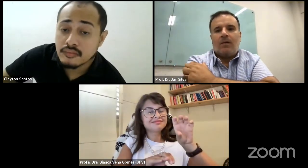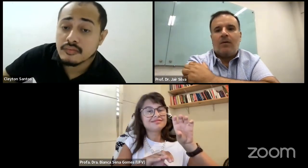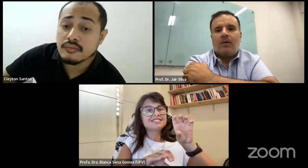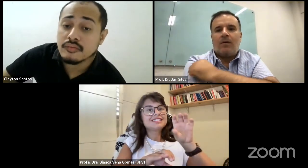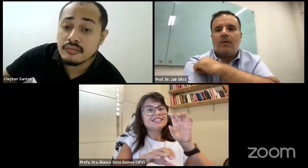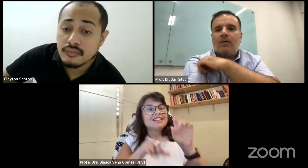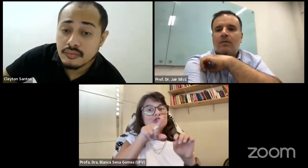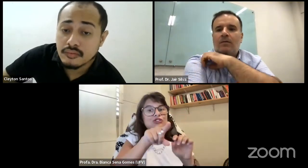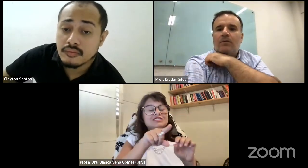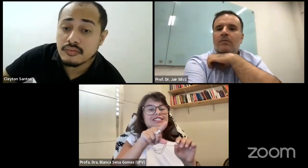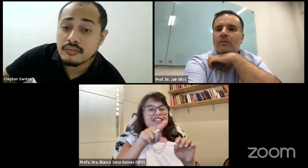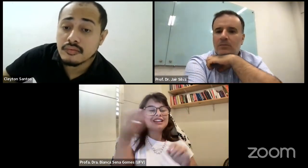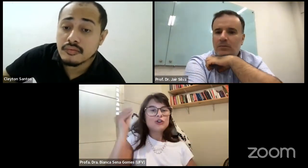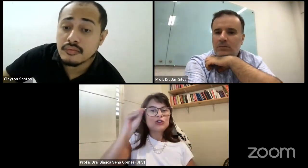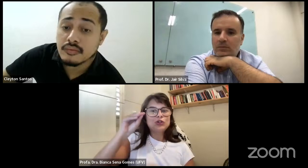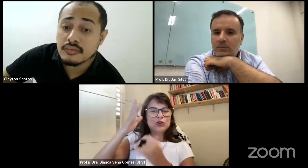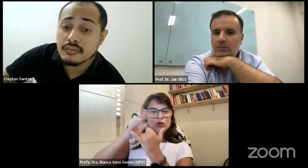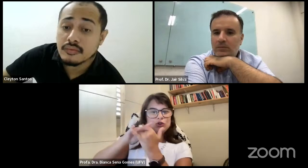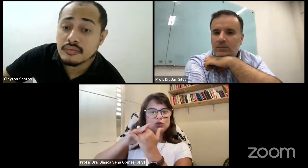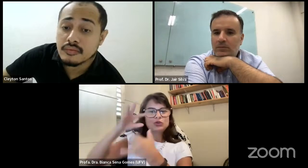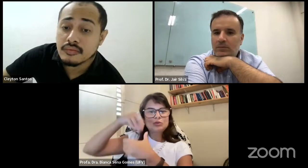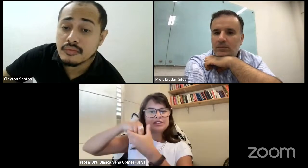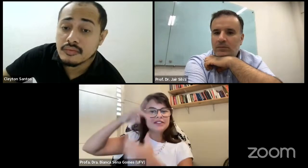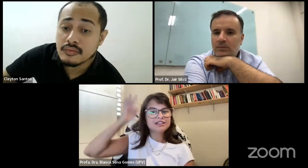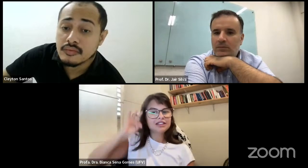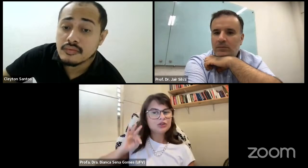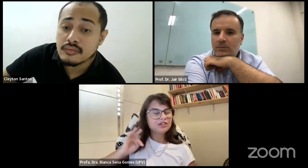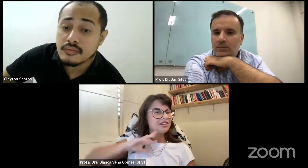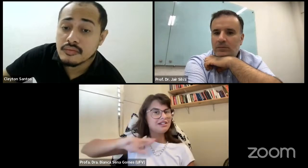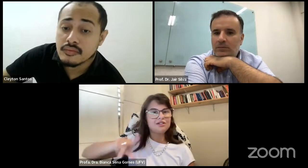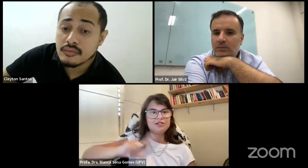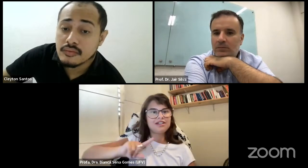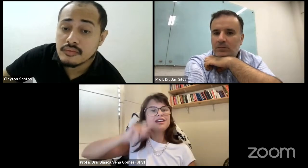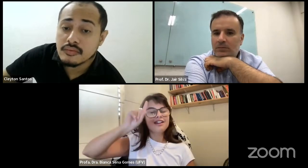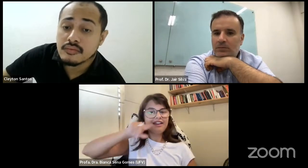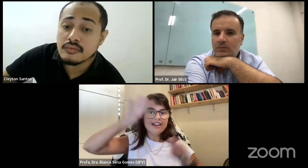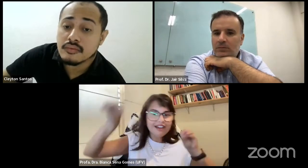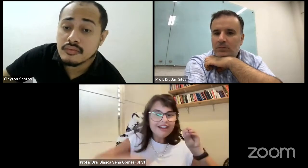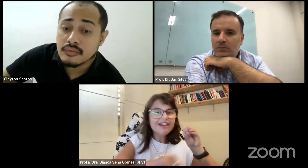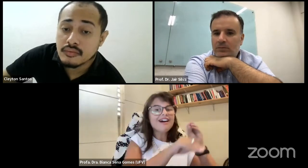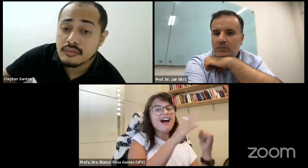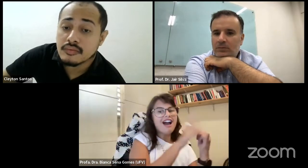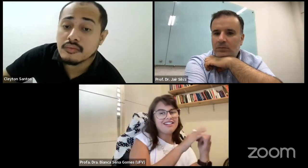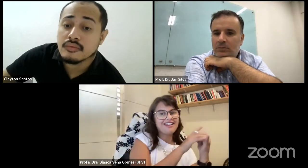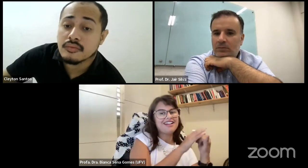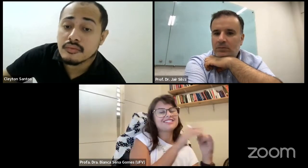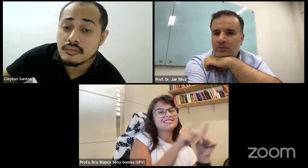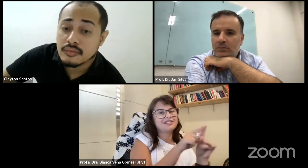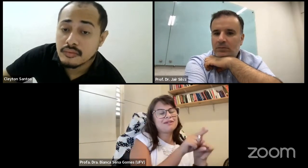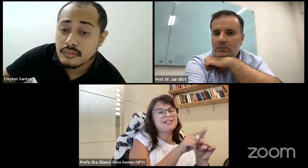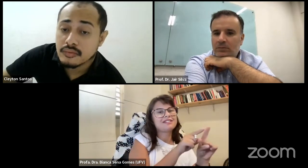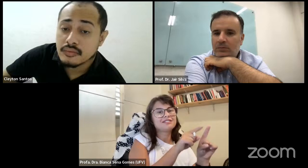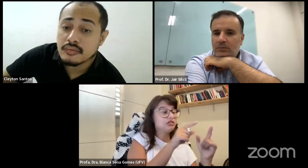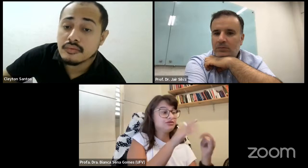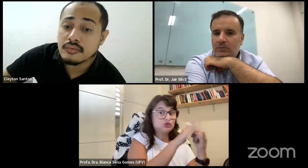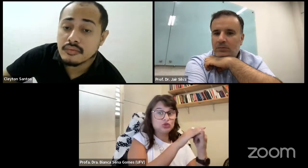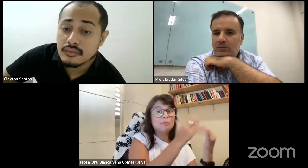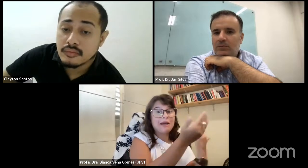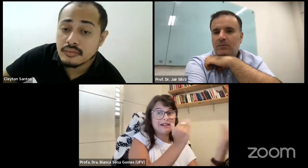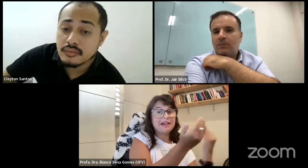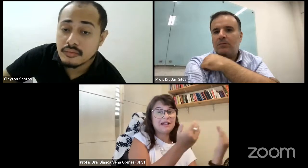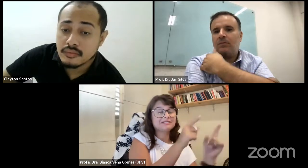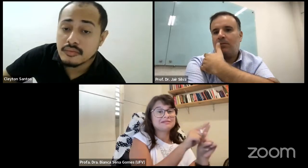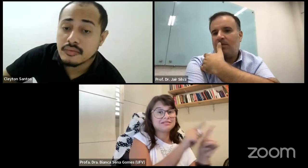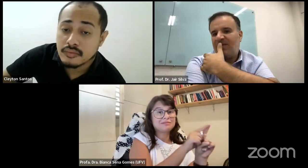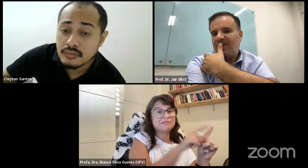Acredito que você precisa colocar um adendo, tá? Fazer um complemento sobre isso, porque a sua base, de fato, não